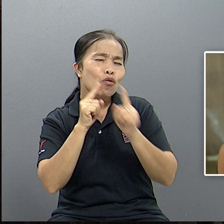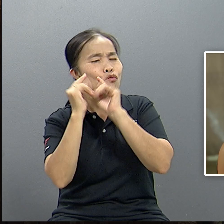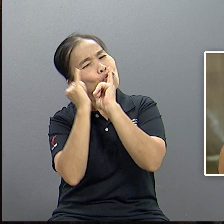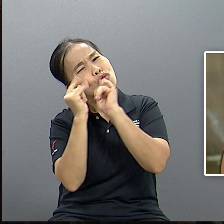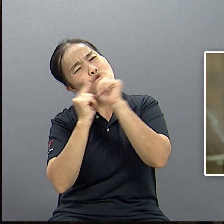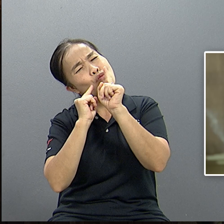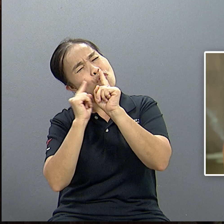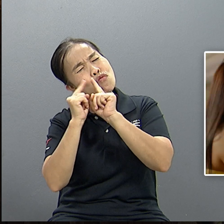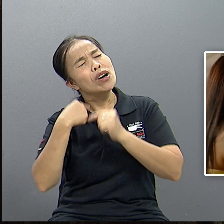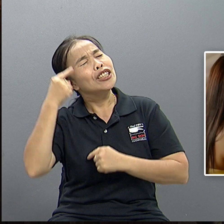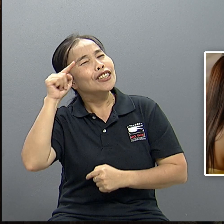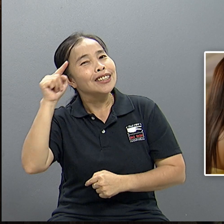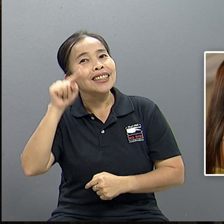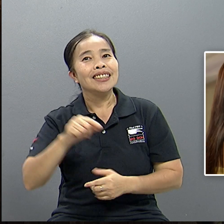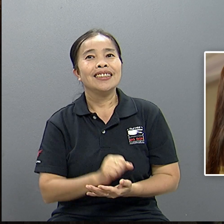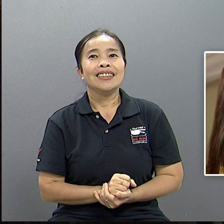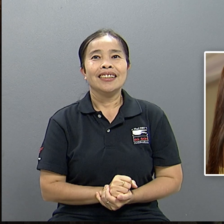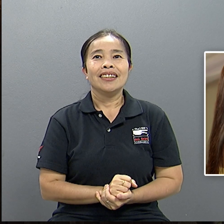ให้ช่